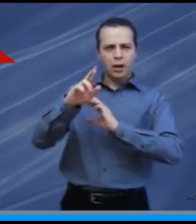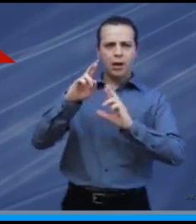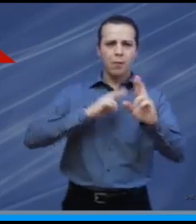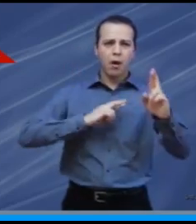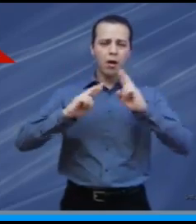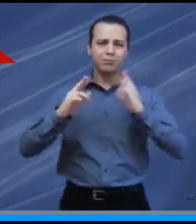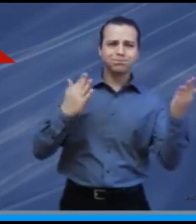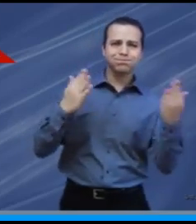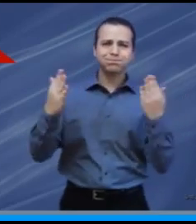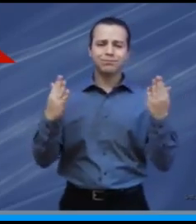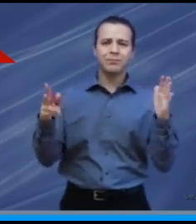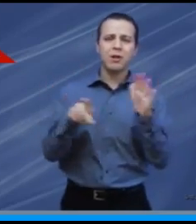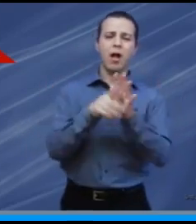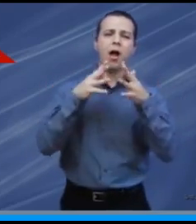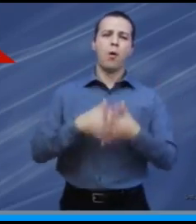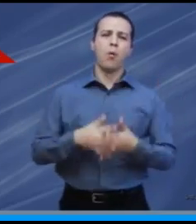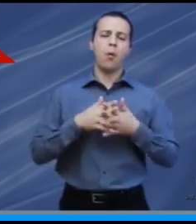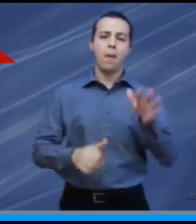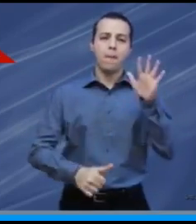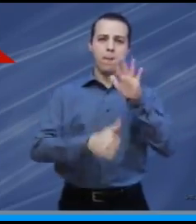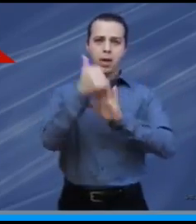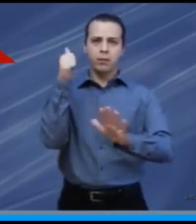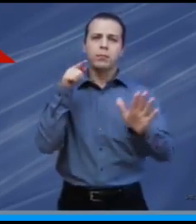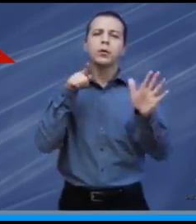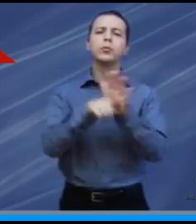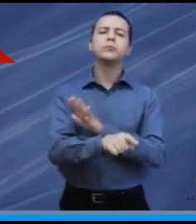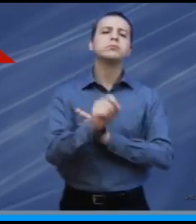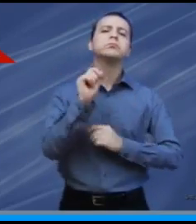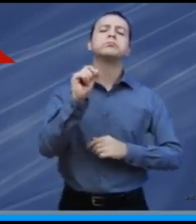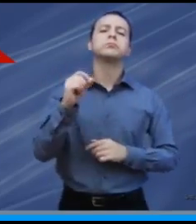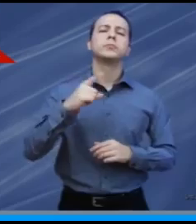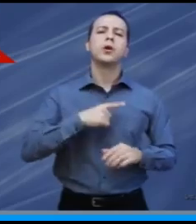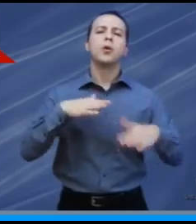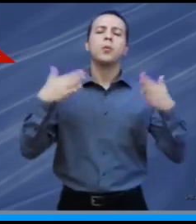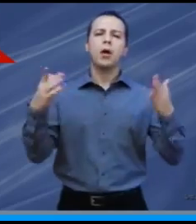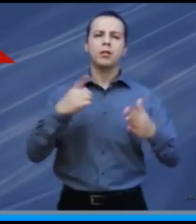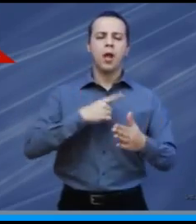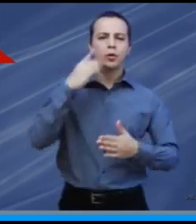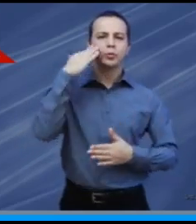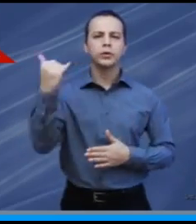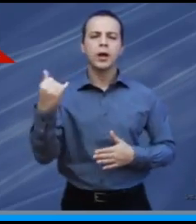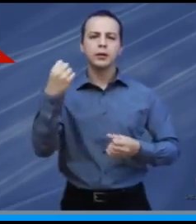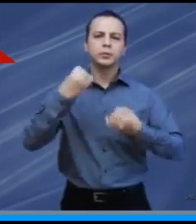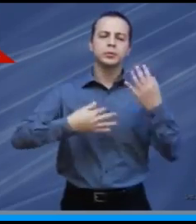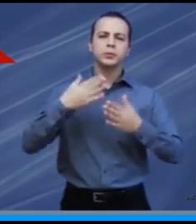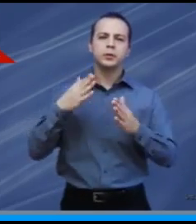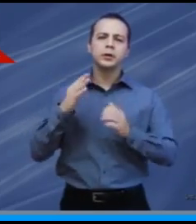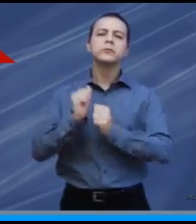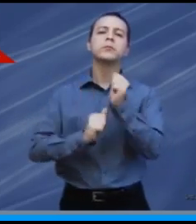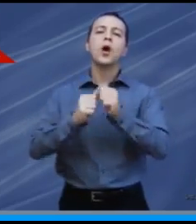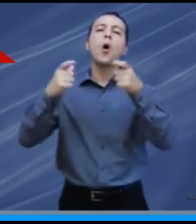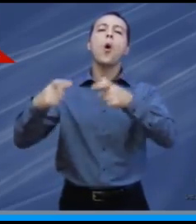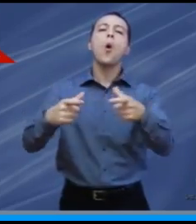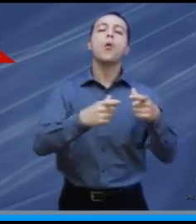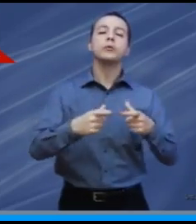cada uma levava para um lado. Primeira pergunta que ele mandou foi assim, com a qual obtive algum sucesso, questionava a empresa sobre quais